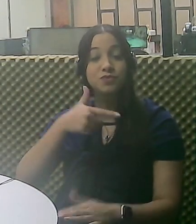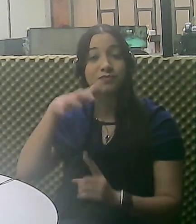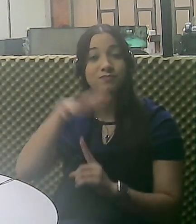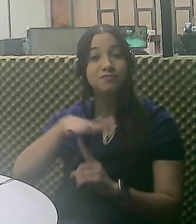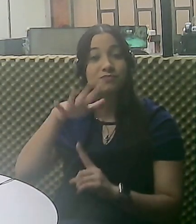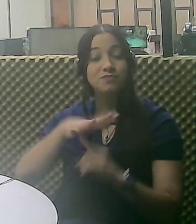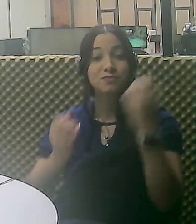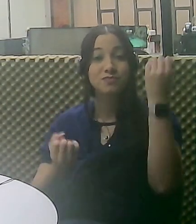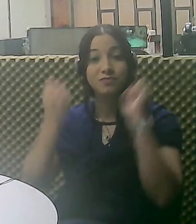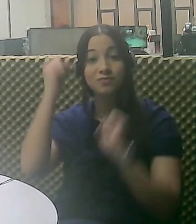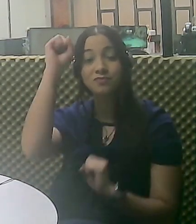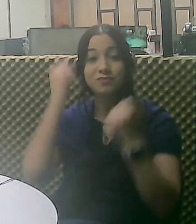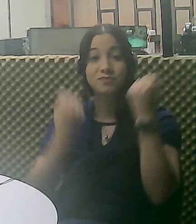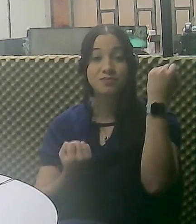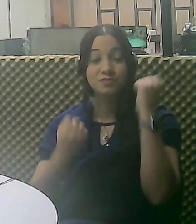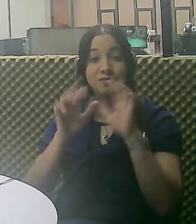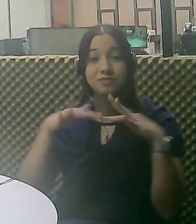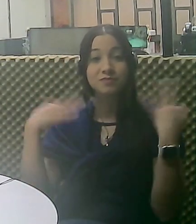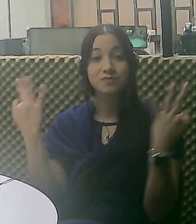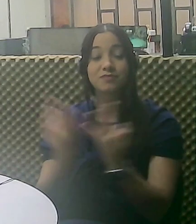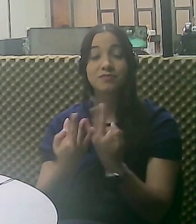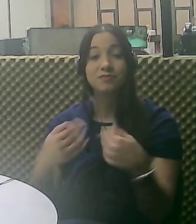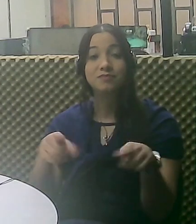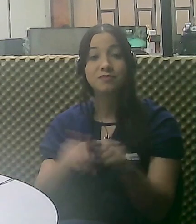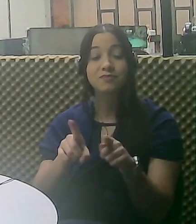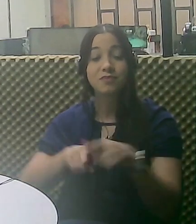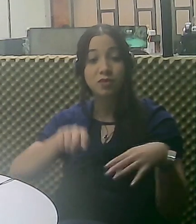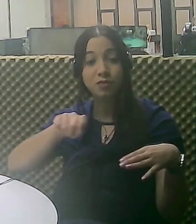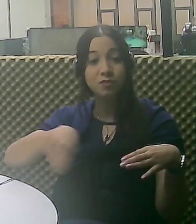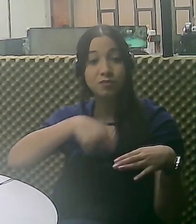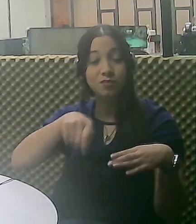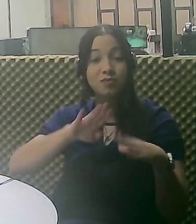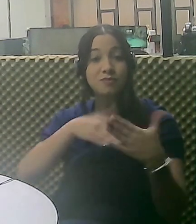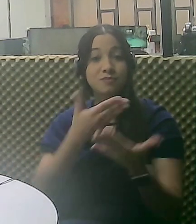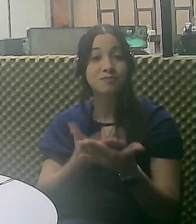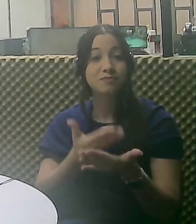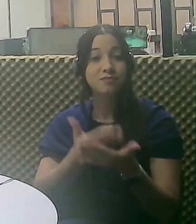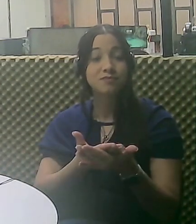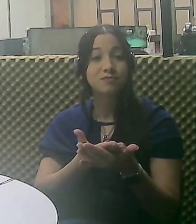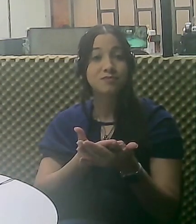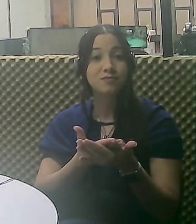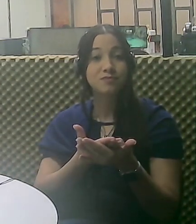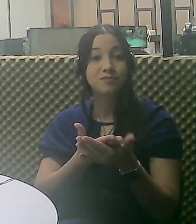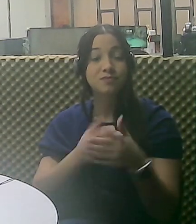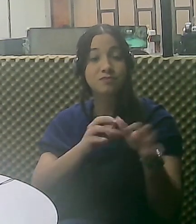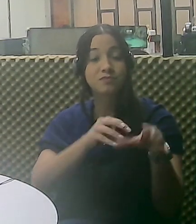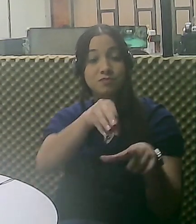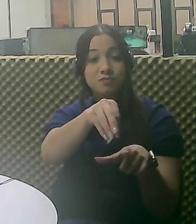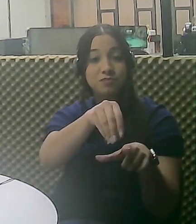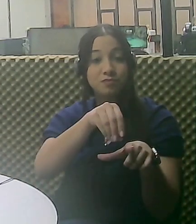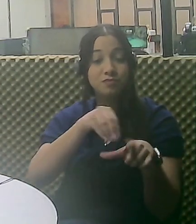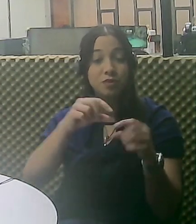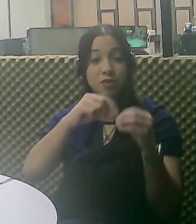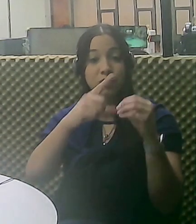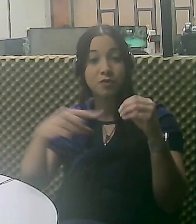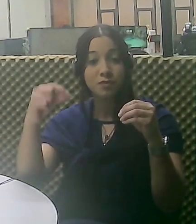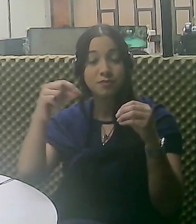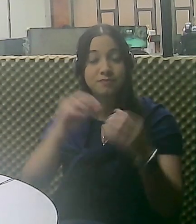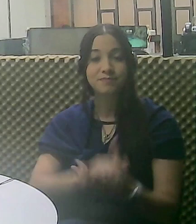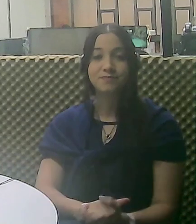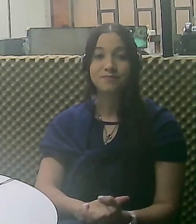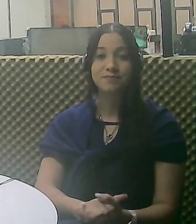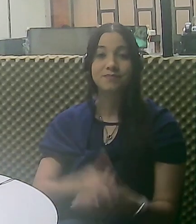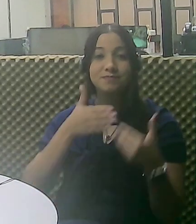feira da indústria familiar, cantinas das escolas e lavouras ou orgânicas.